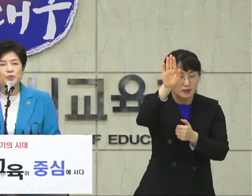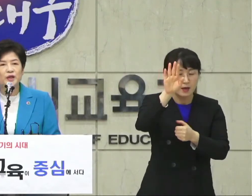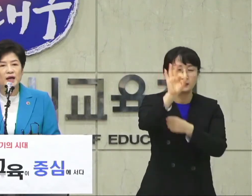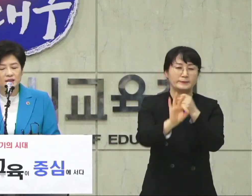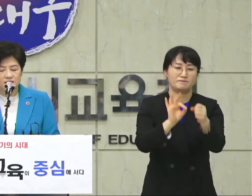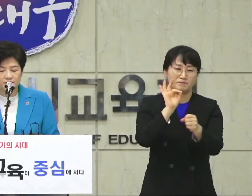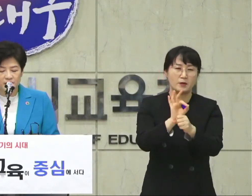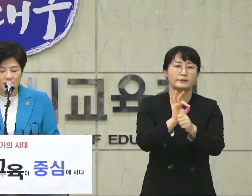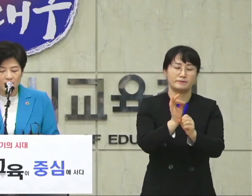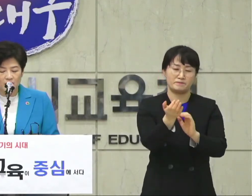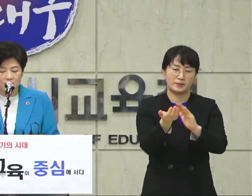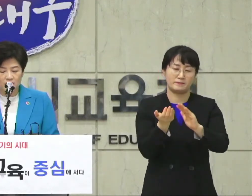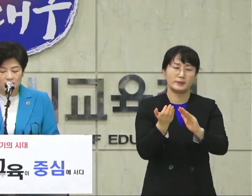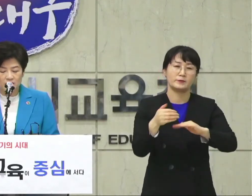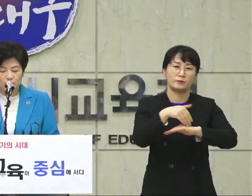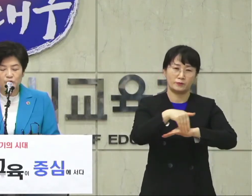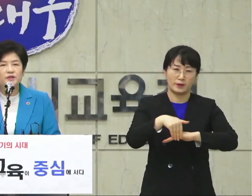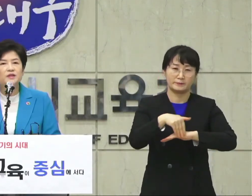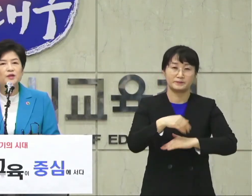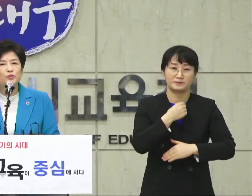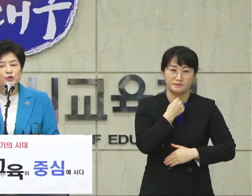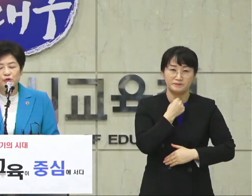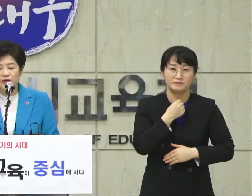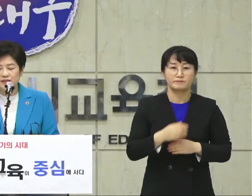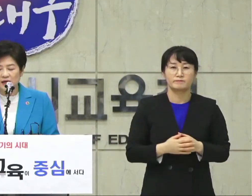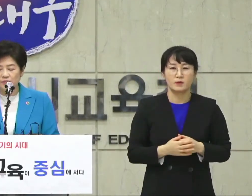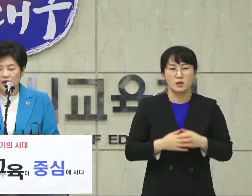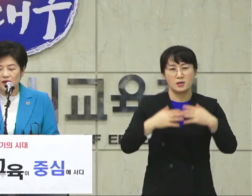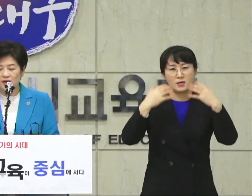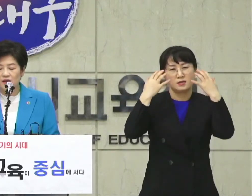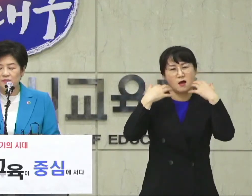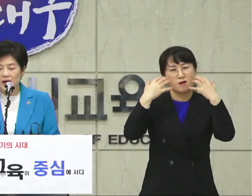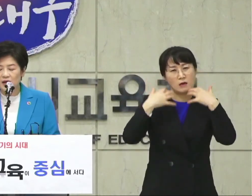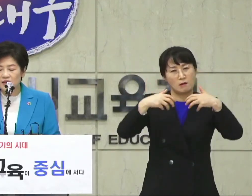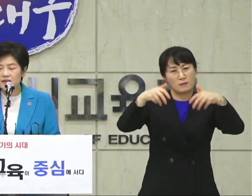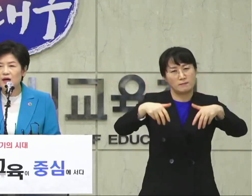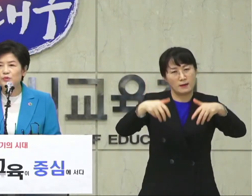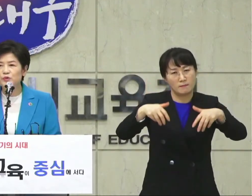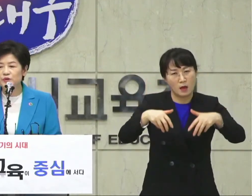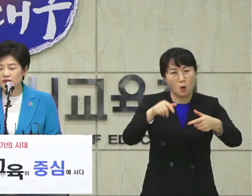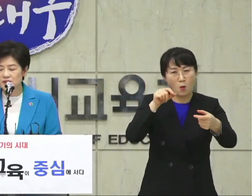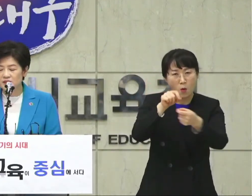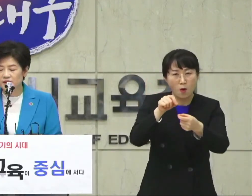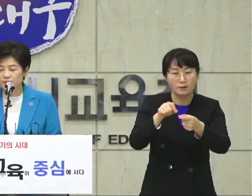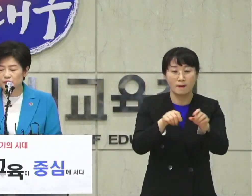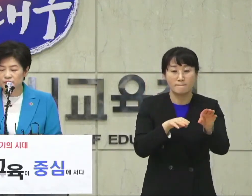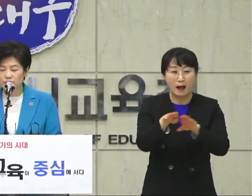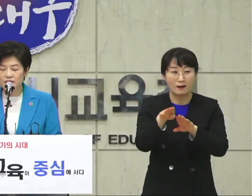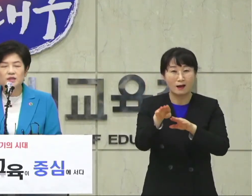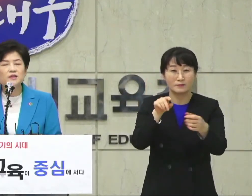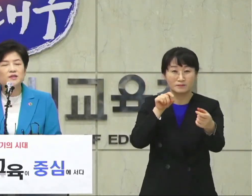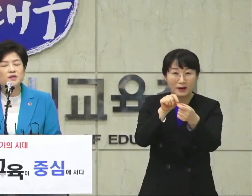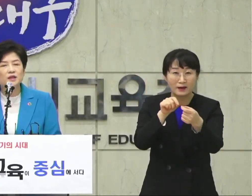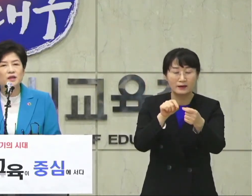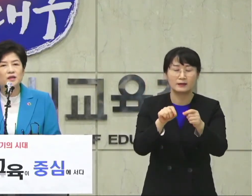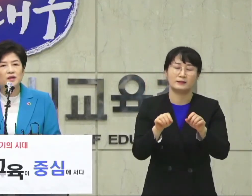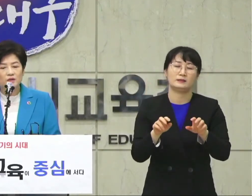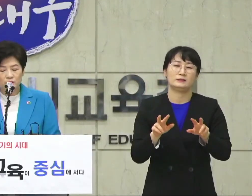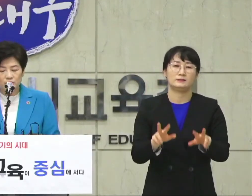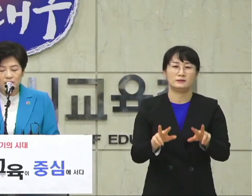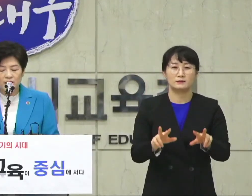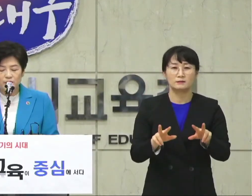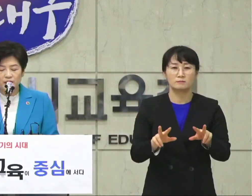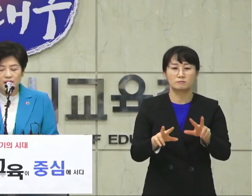10년을 준비하겠습니다. 본격적인 무더위와 장마, 방학을 앞두고 있는 지금 우리는